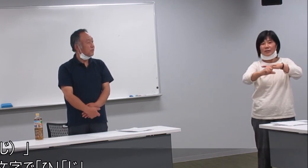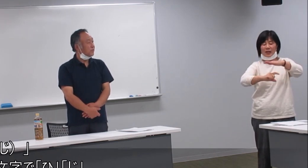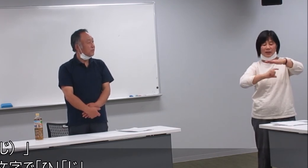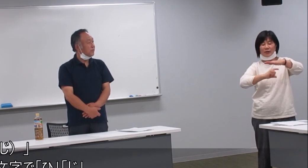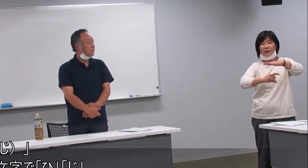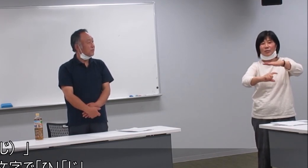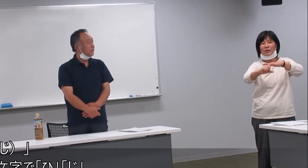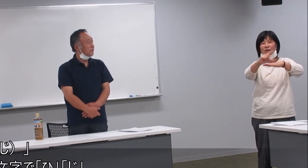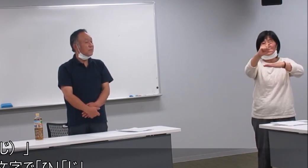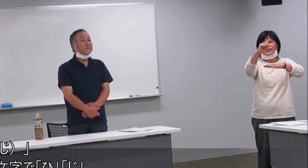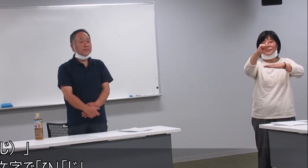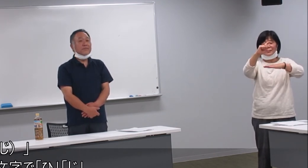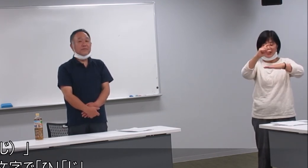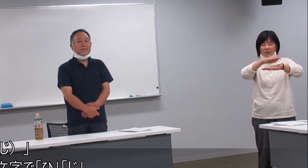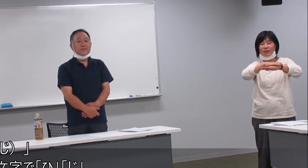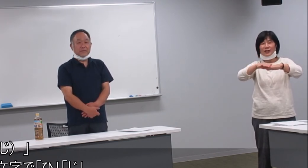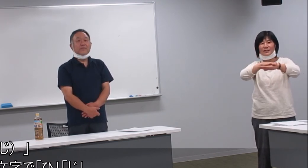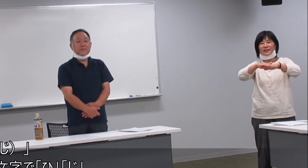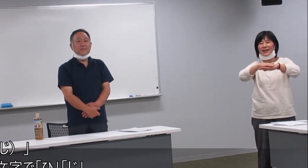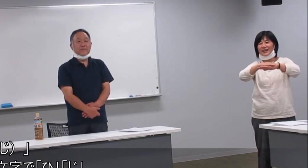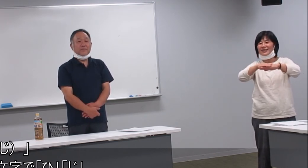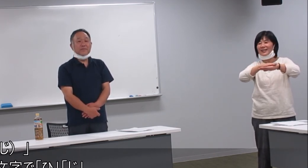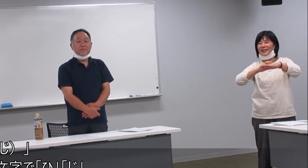太陽が昇る。ここが水平線で、